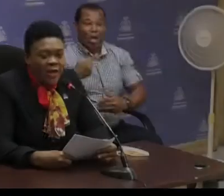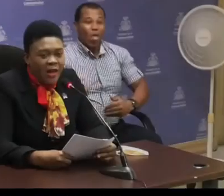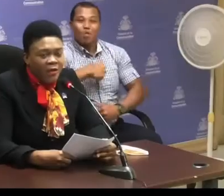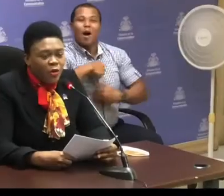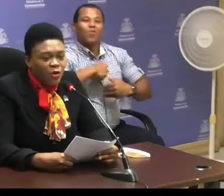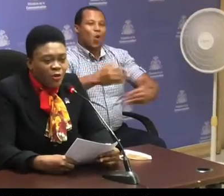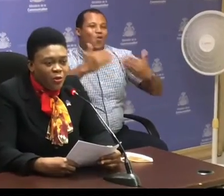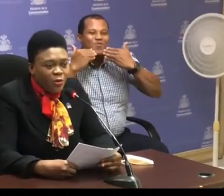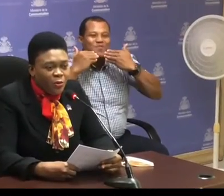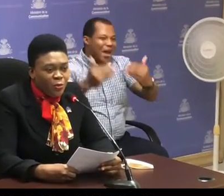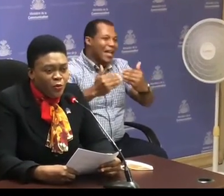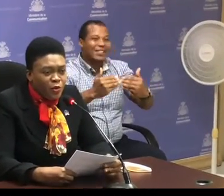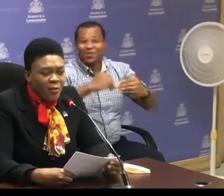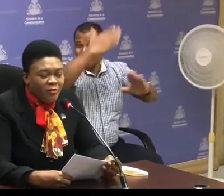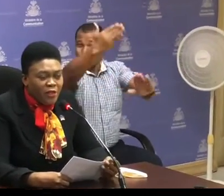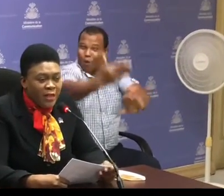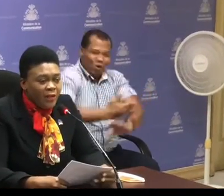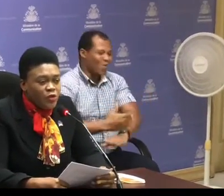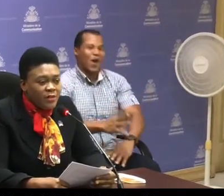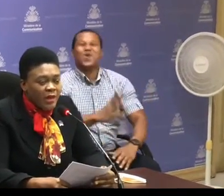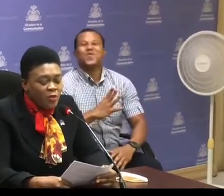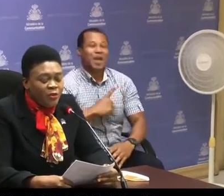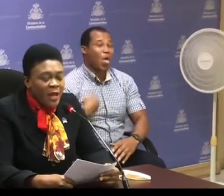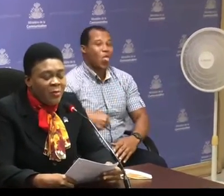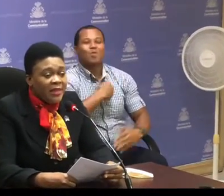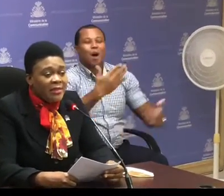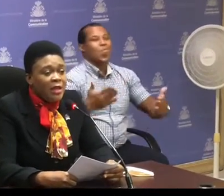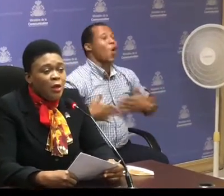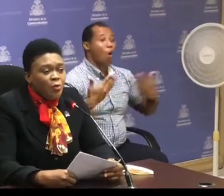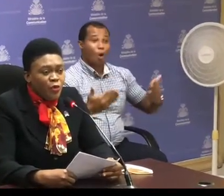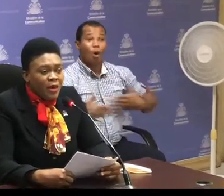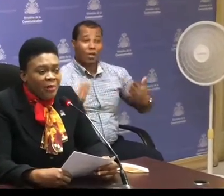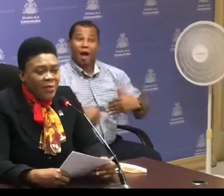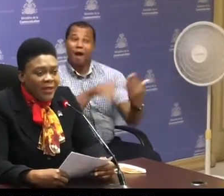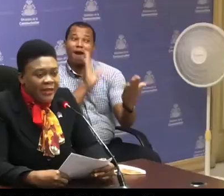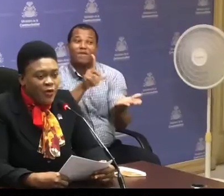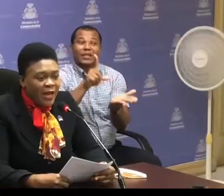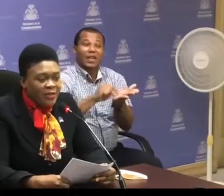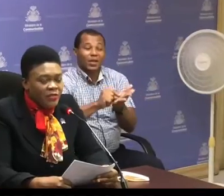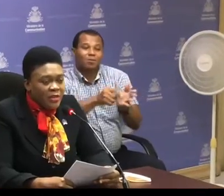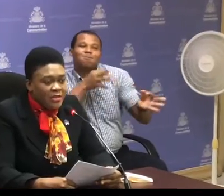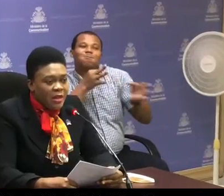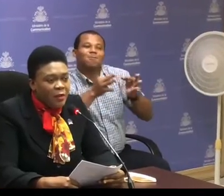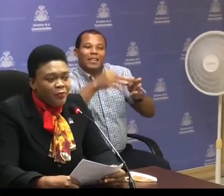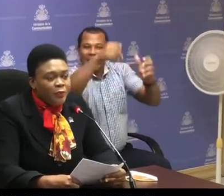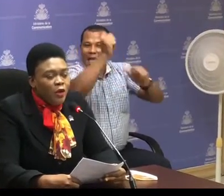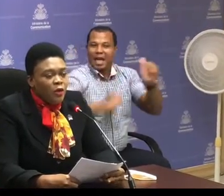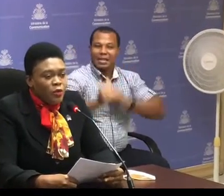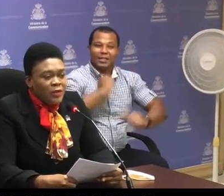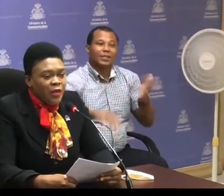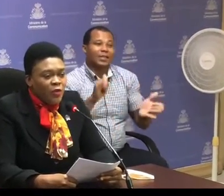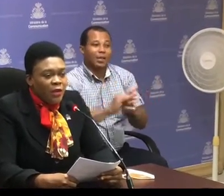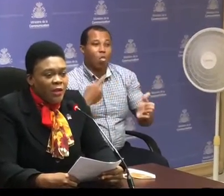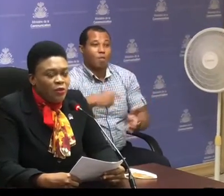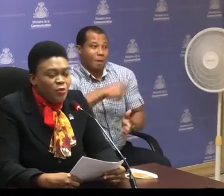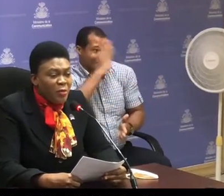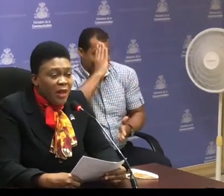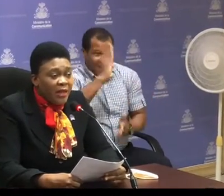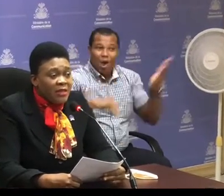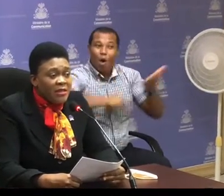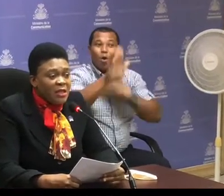Télément TV, bonjour, bonsoir tout le monde. Secrétaire d'État à l'intégration des personnes handicapées, Madame Soanette Désir, en tête collée